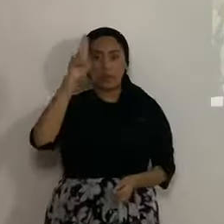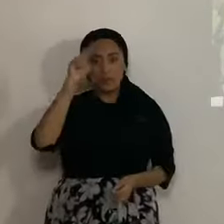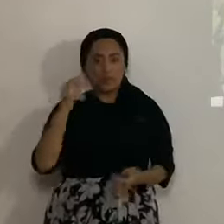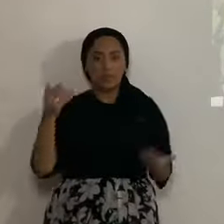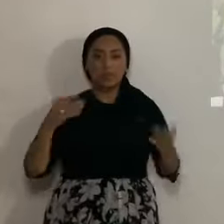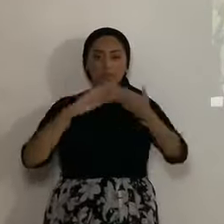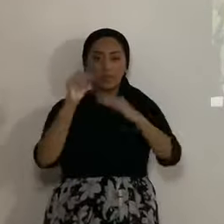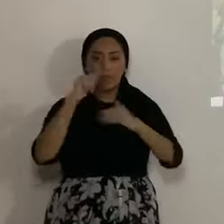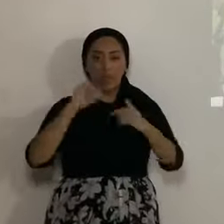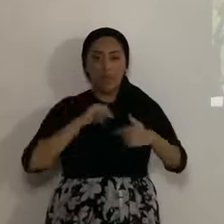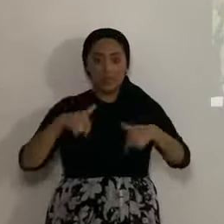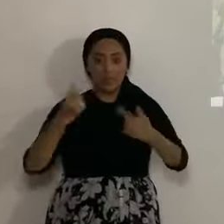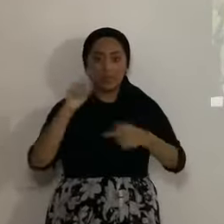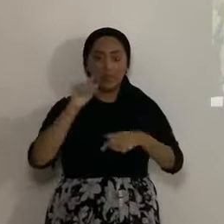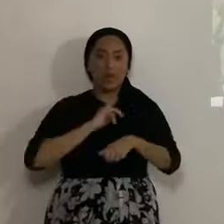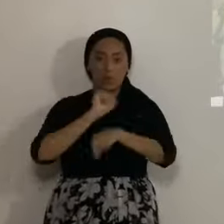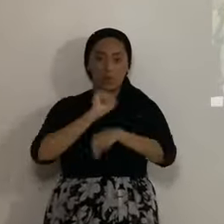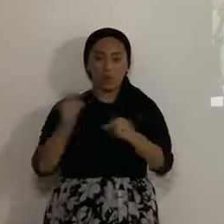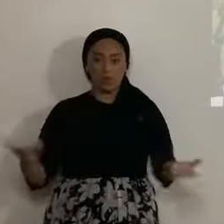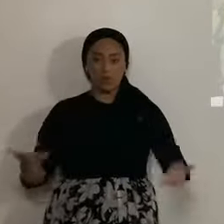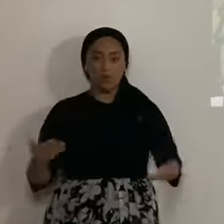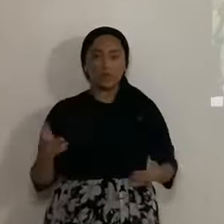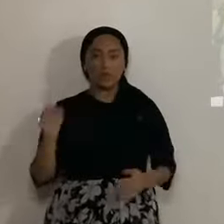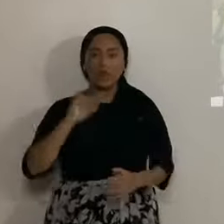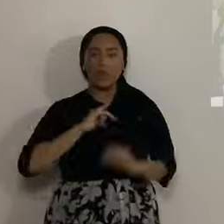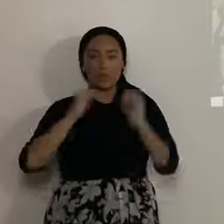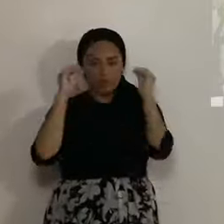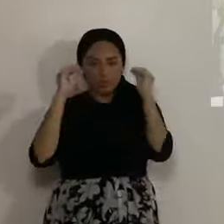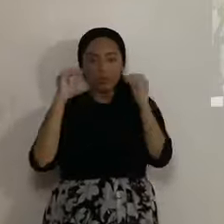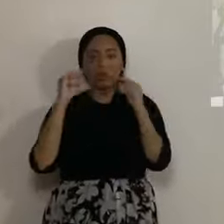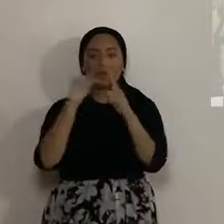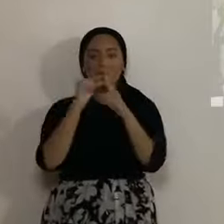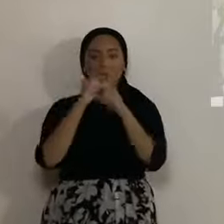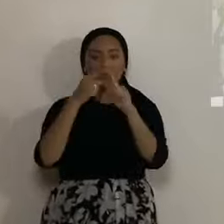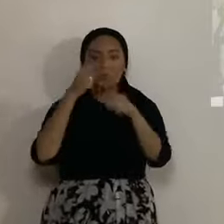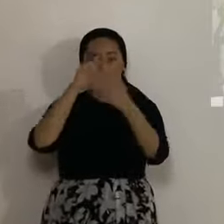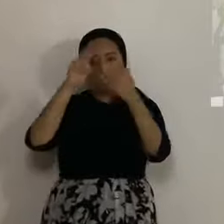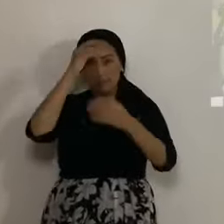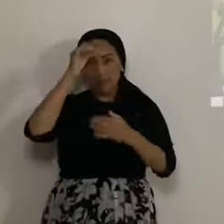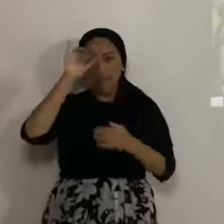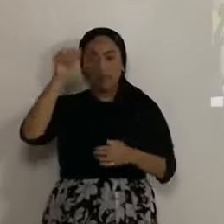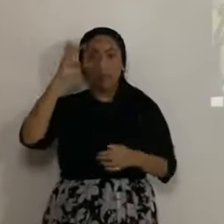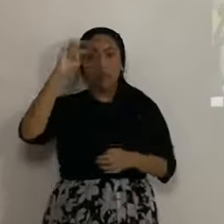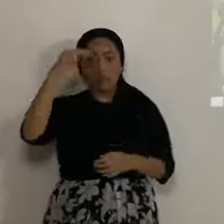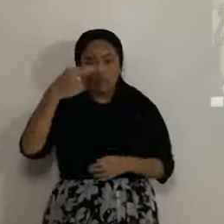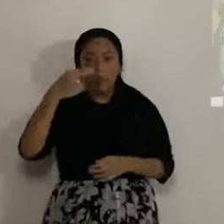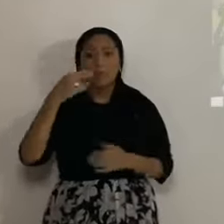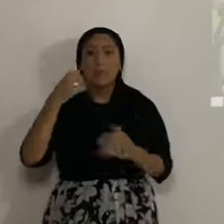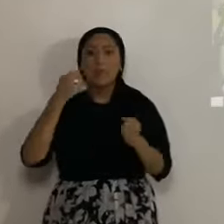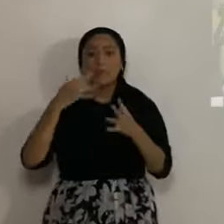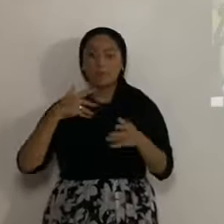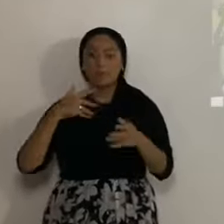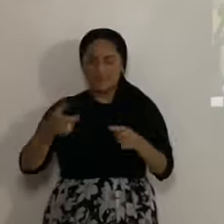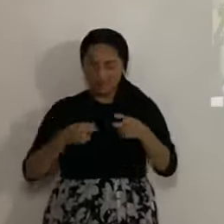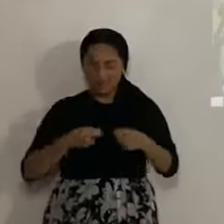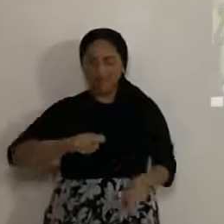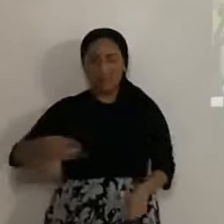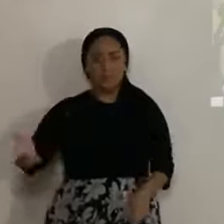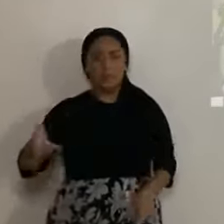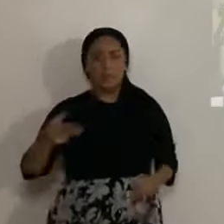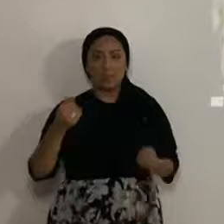la ciudad donde vivo y donde trabajo, donde ministro, la palabra del Eterno Yahweh, y me botaron los discos.